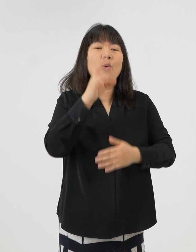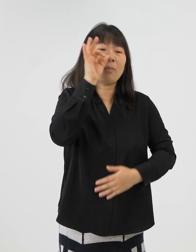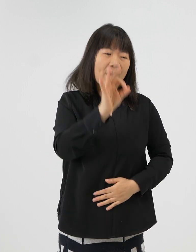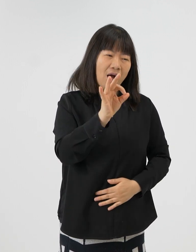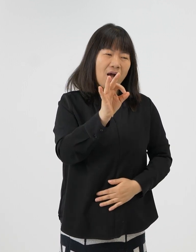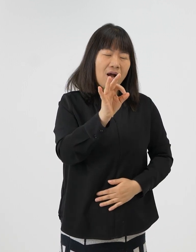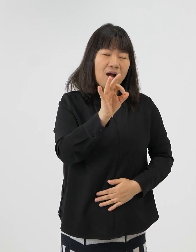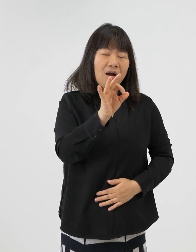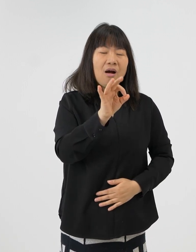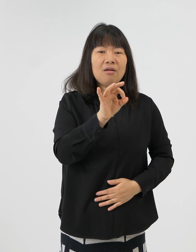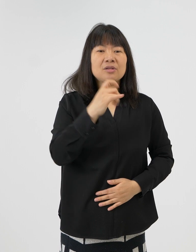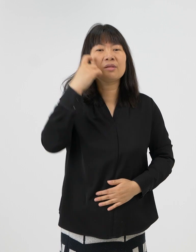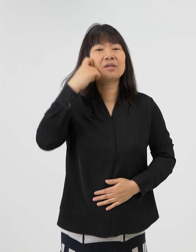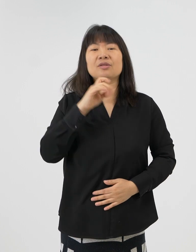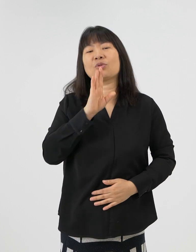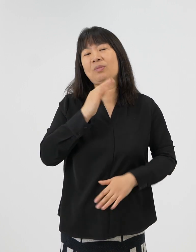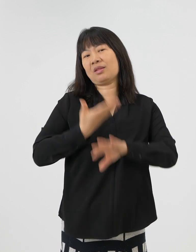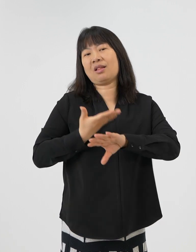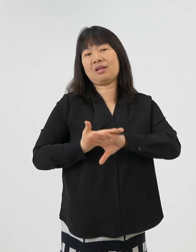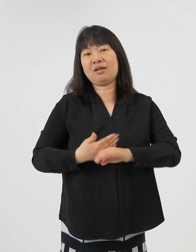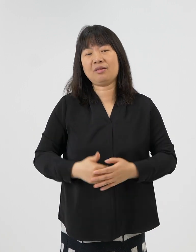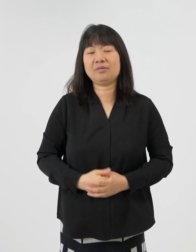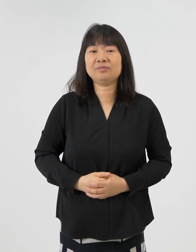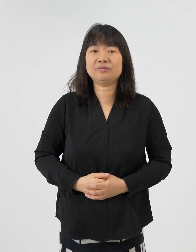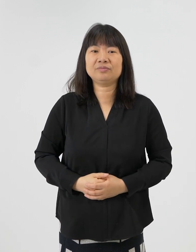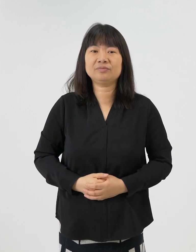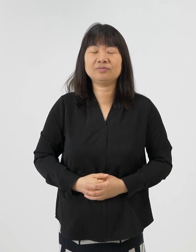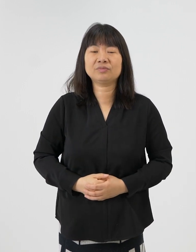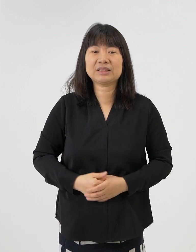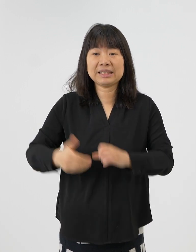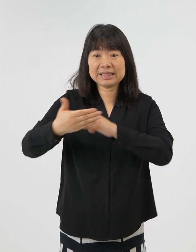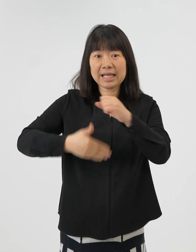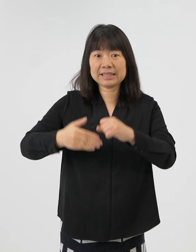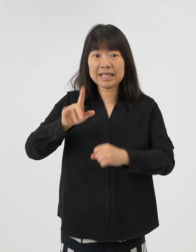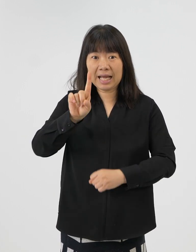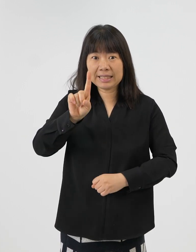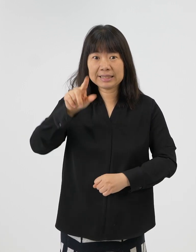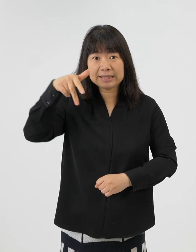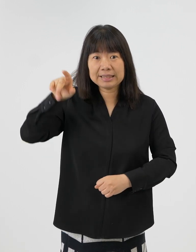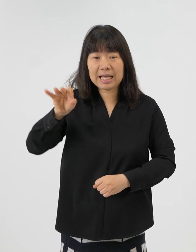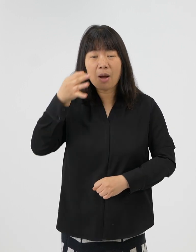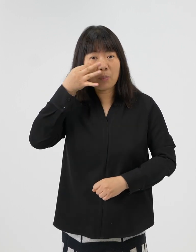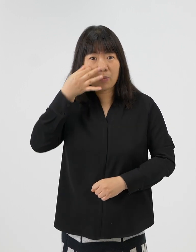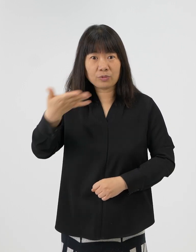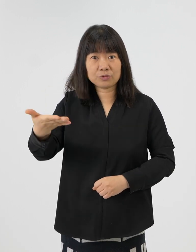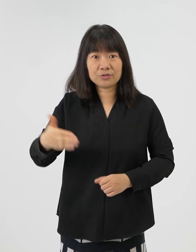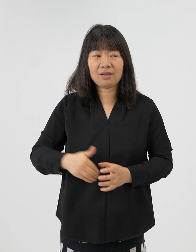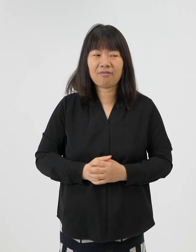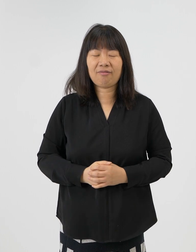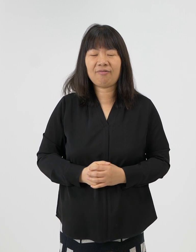어떤 영화인가 하면 사진을 하나 좀 볼까요? 예.